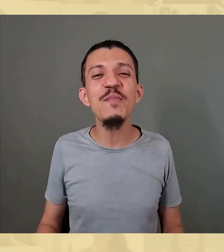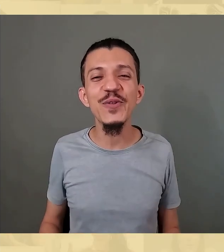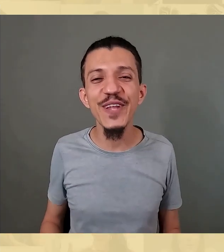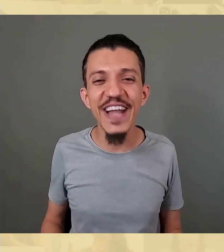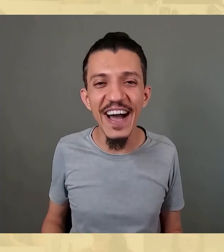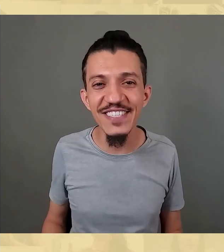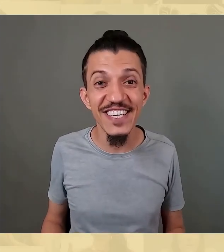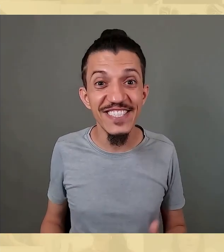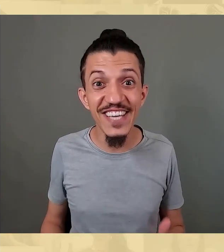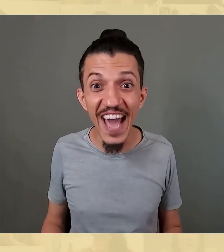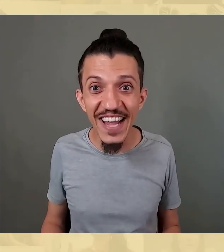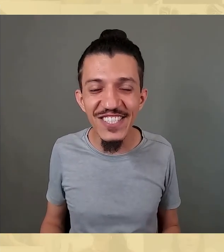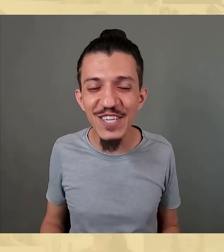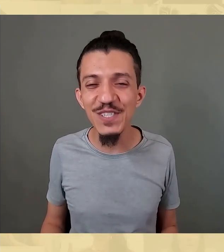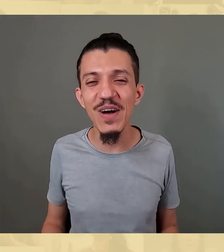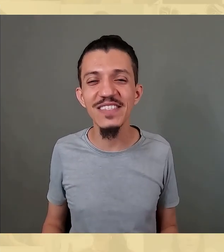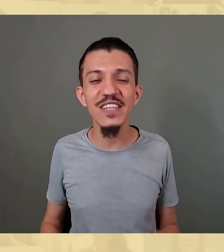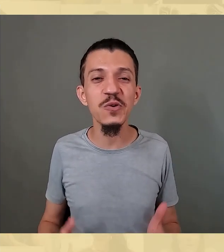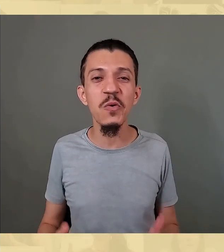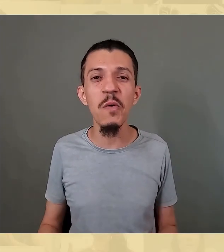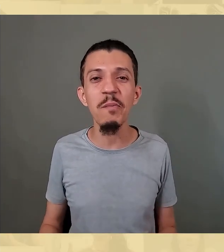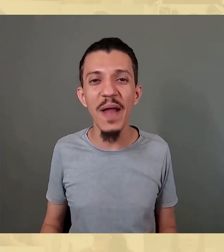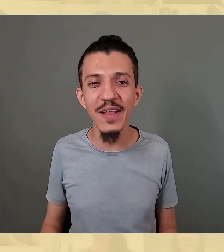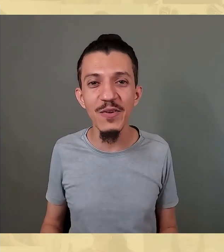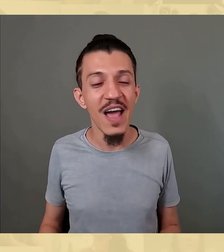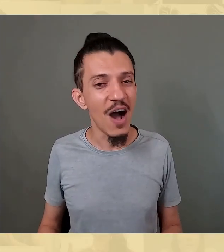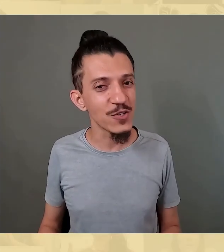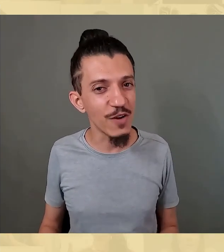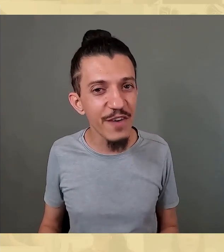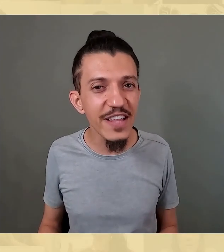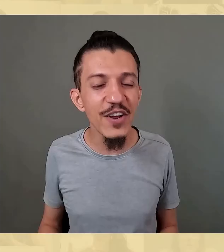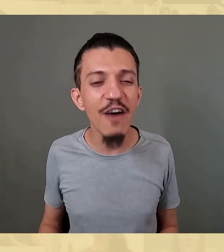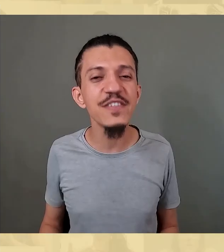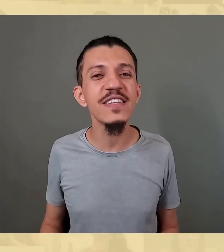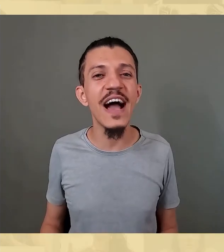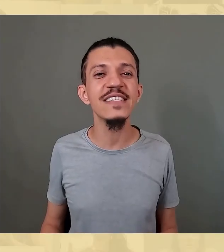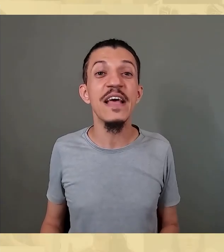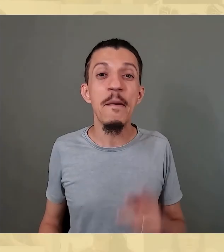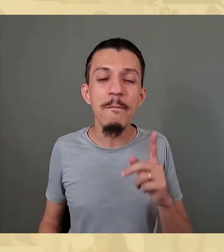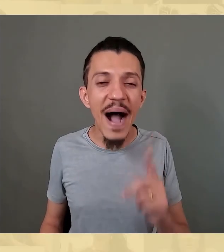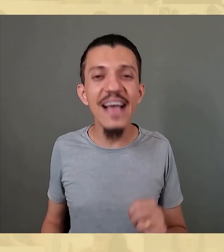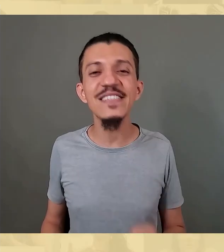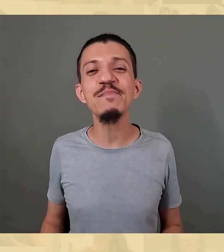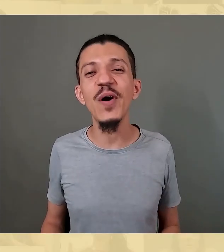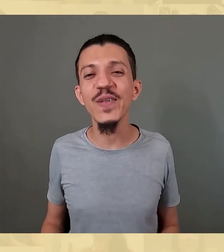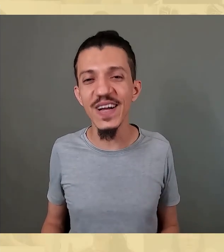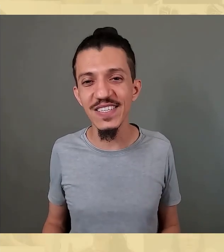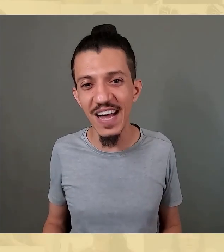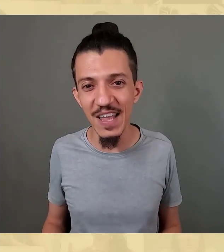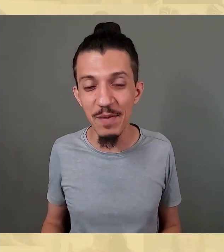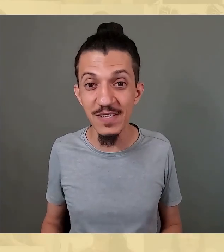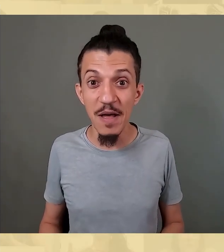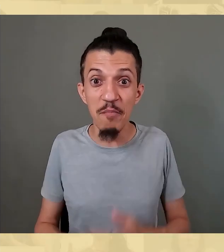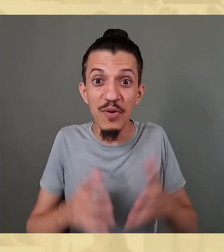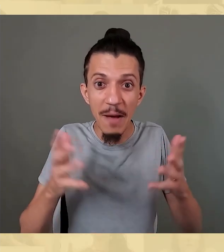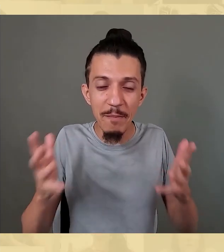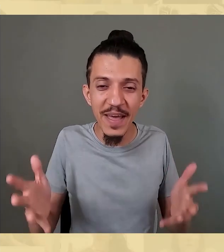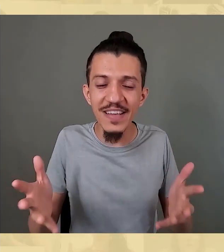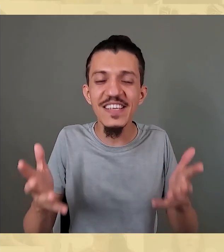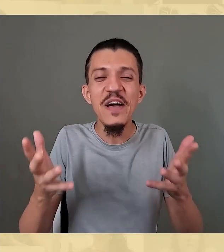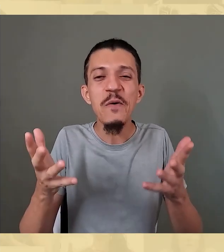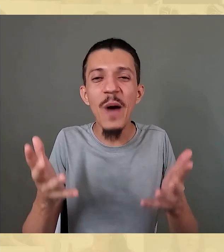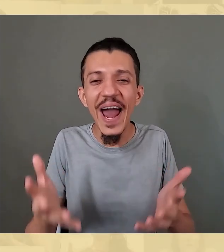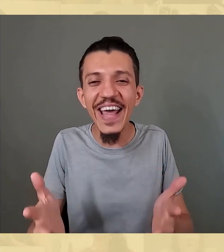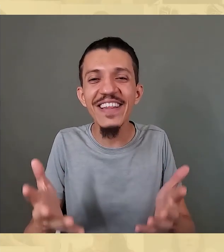tem a oportunidade de garantir o seu acesso completo aos 99 sinais mais importantes da Libras por